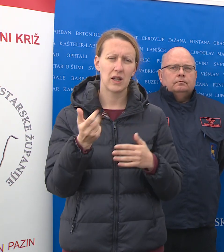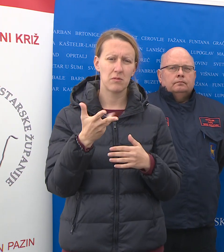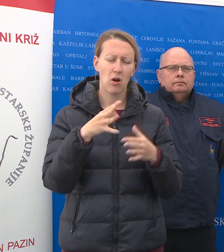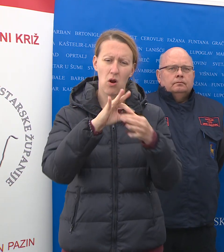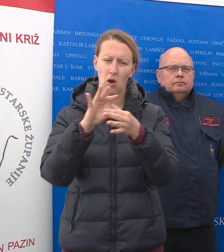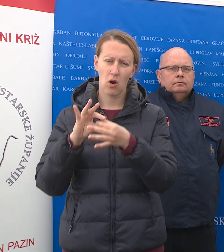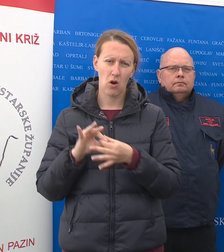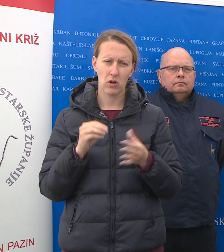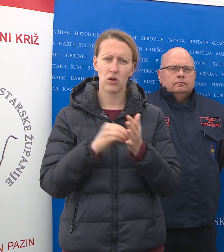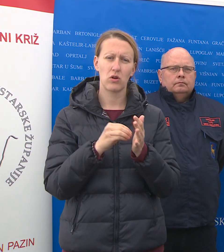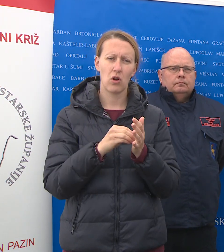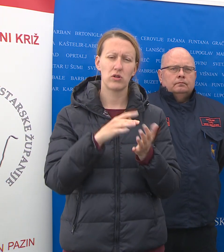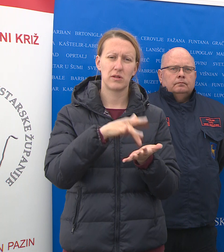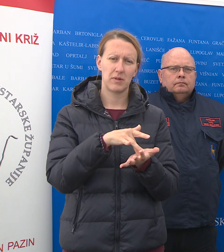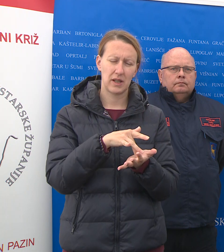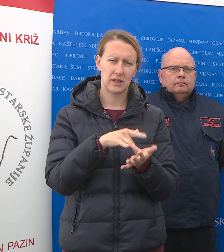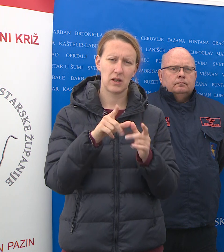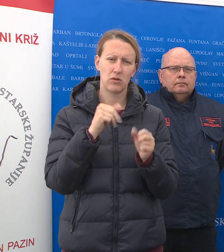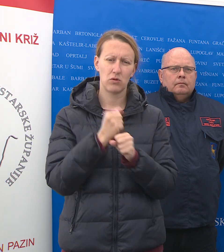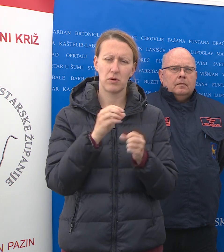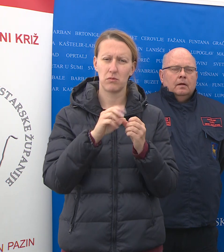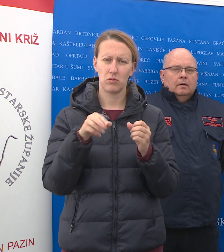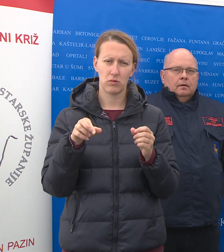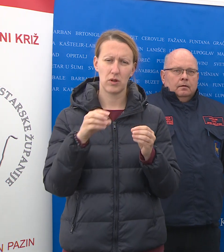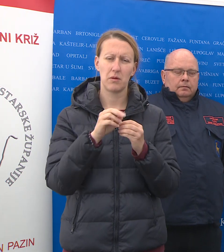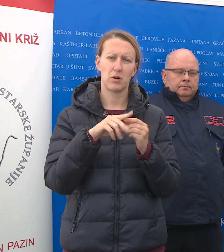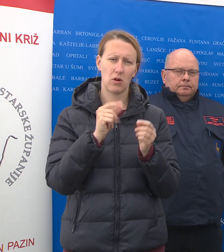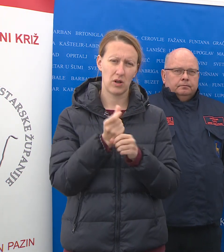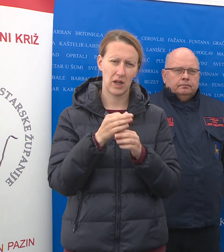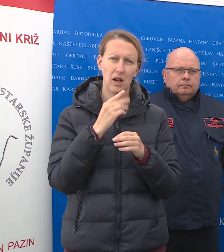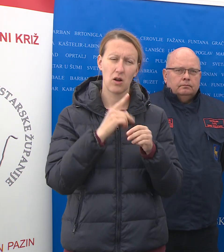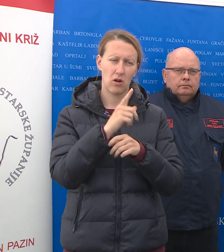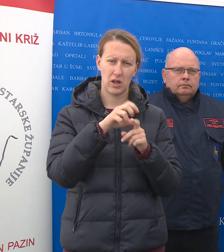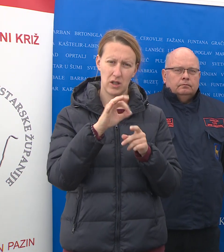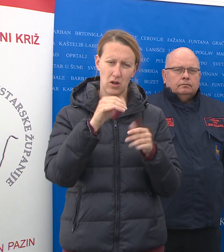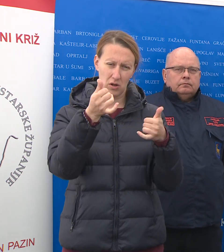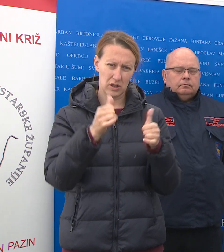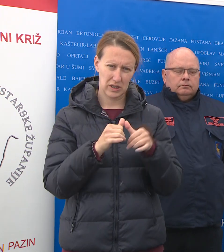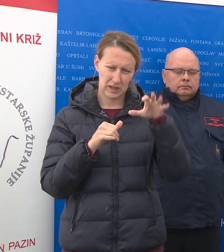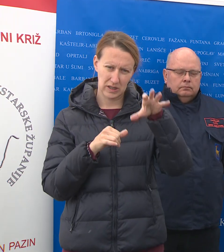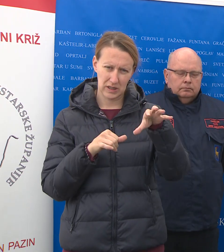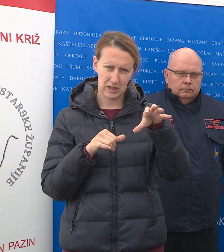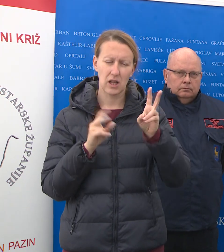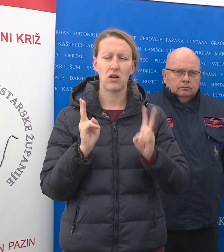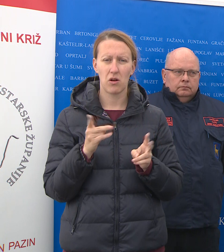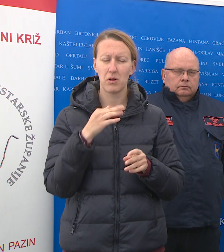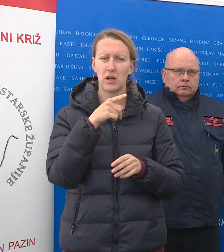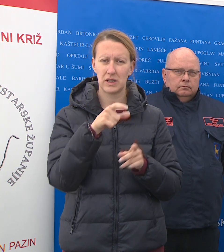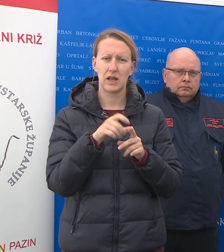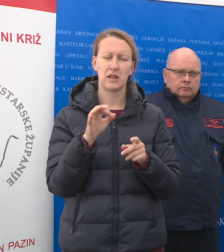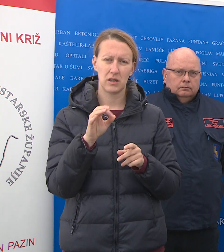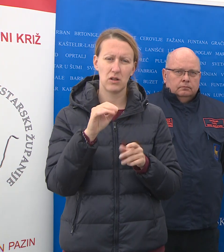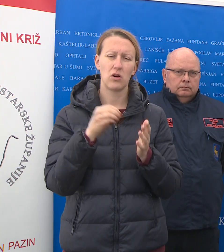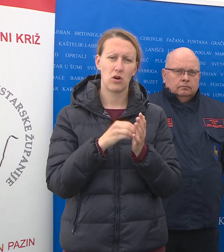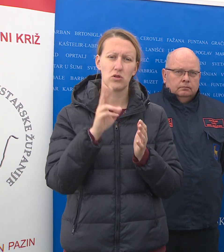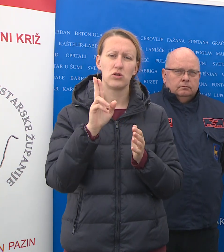broj kontakata još uvijek s područja Umaga, Buja, odnosno Bertonigli, onog gornje dijela sjeverne Istre, normalno da iz tog dijela